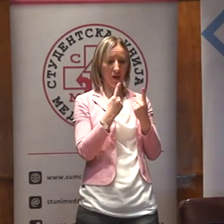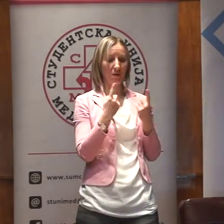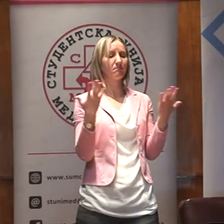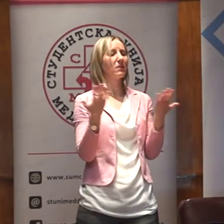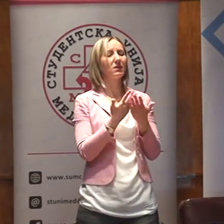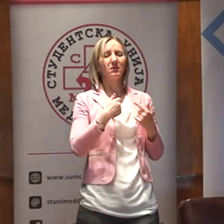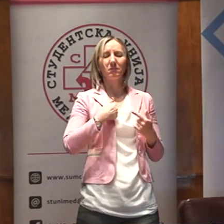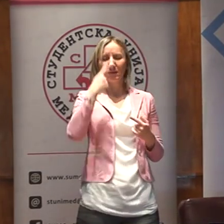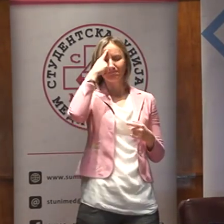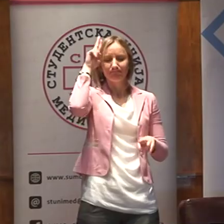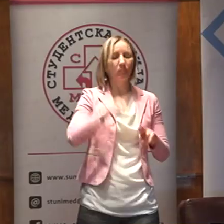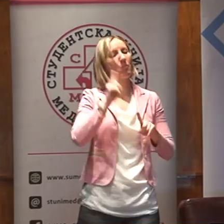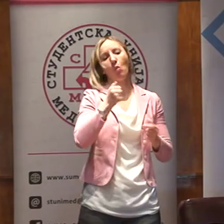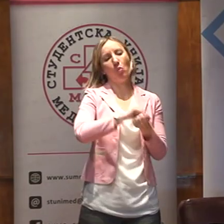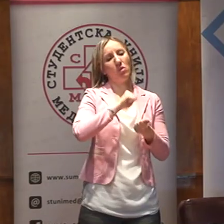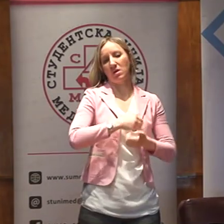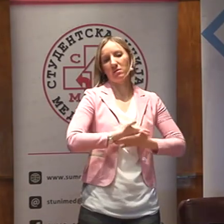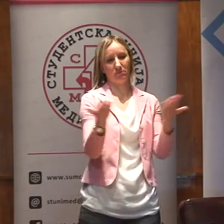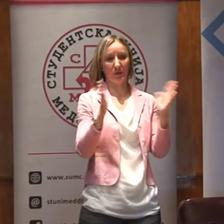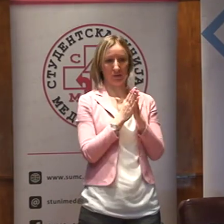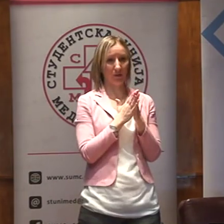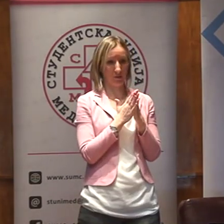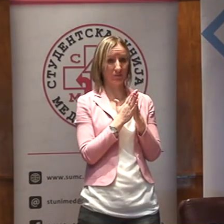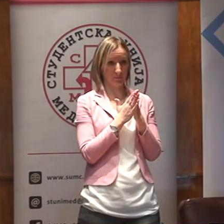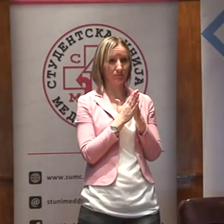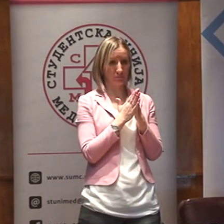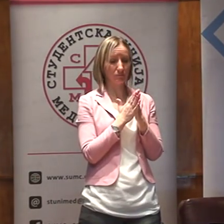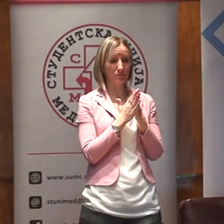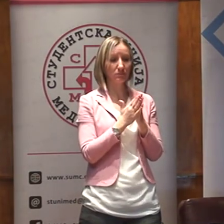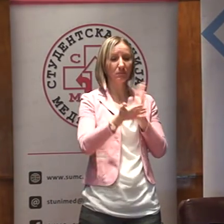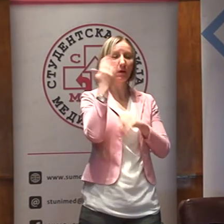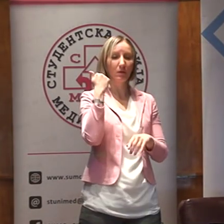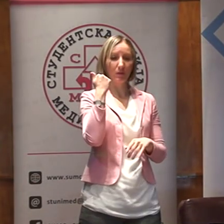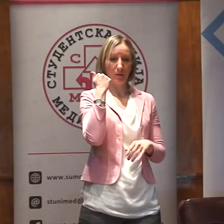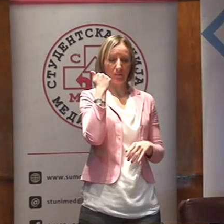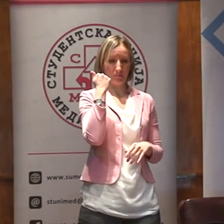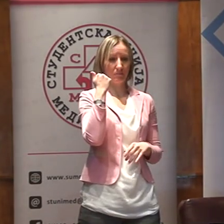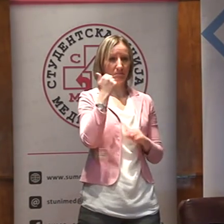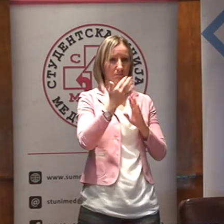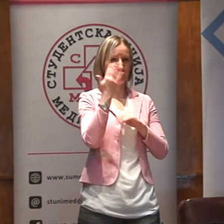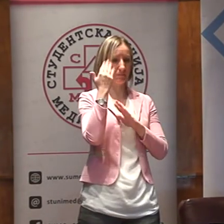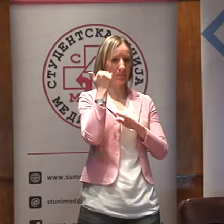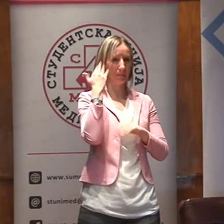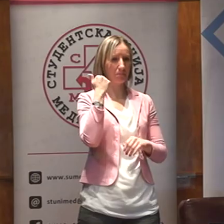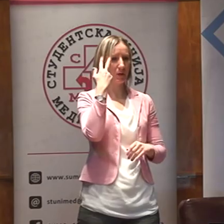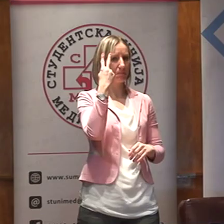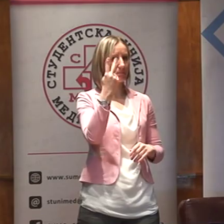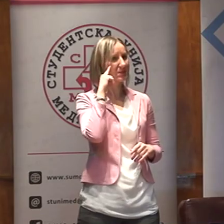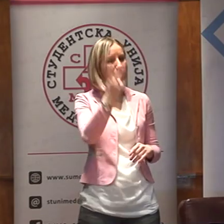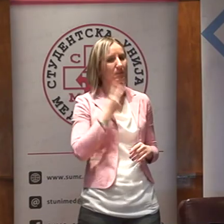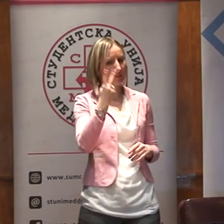Ispričat ću vam dve situacije iz mog prethodnog iskustva kao tumača koje su zapravo me i dovele do toga da dođem na ideju da se ova knjiga